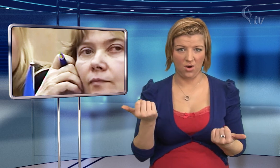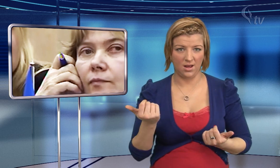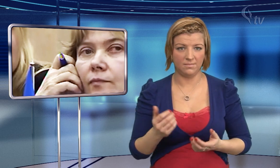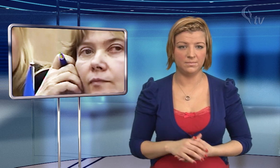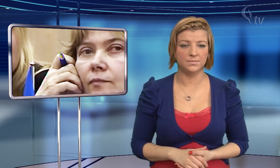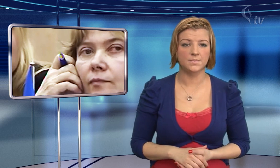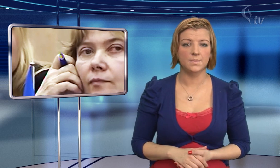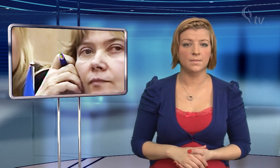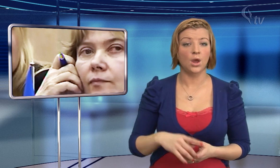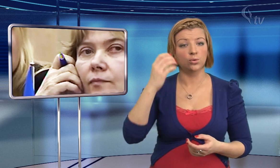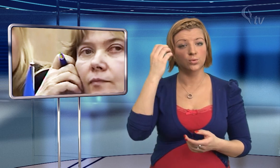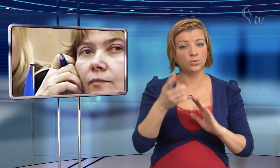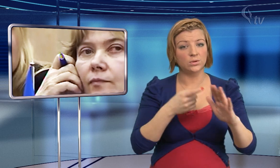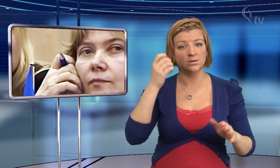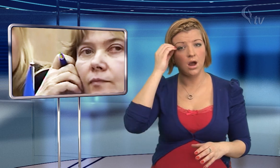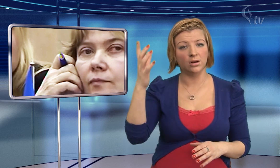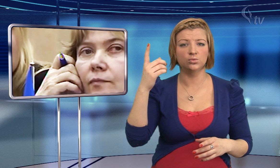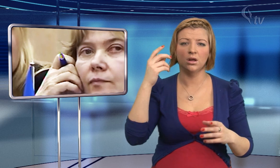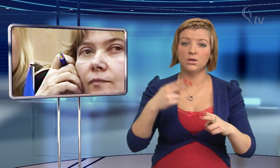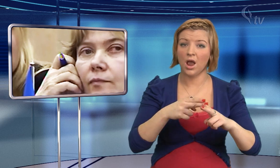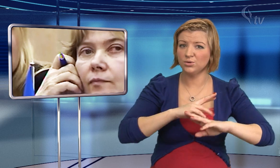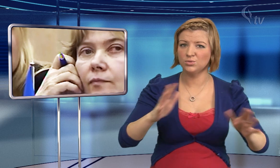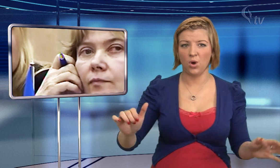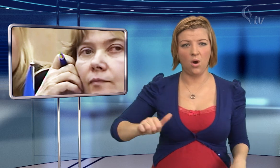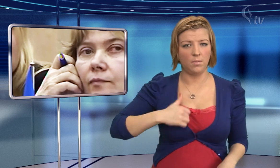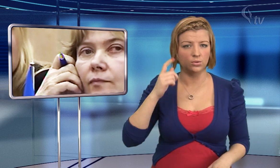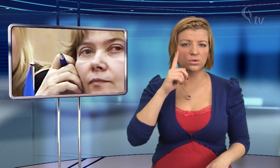Kutsehariduse takistustest ta omandamine on kurtidele noortele aga väga tähtis.